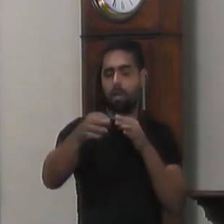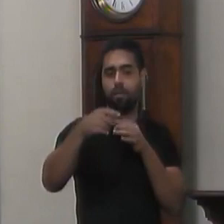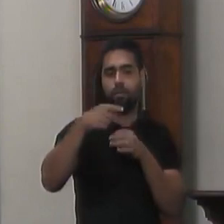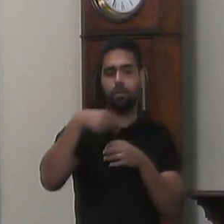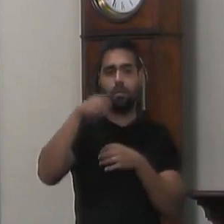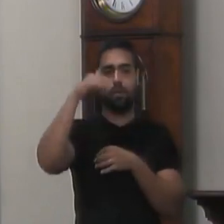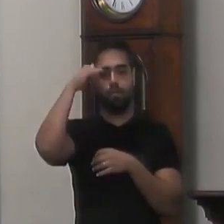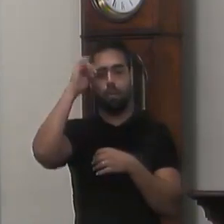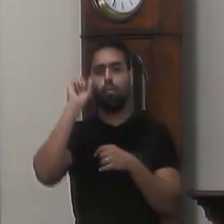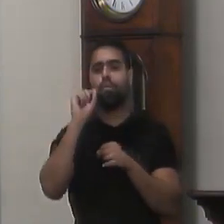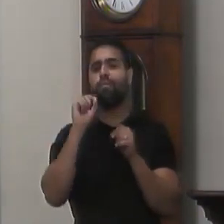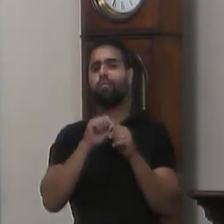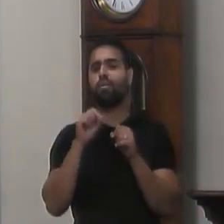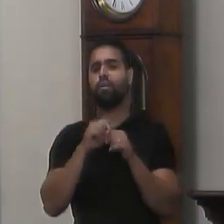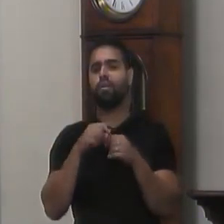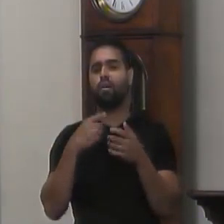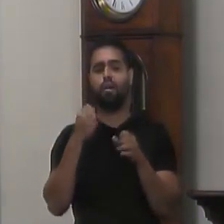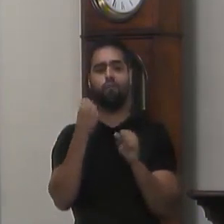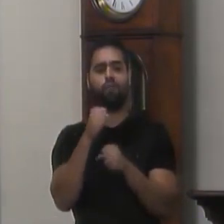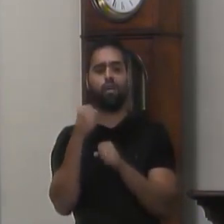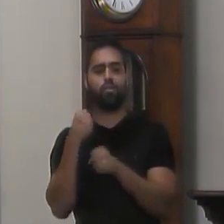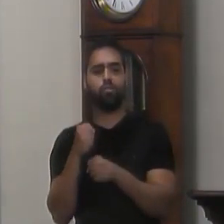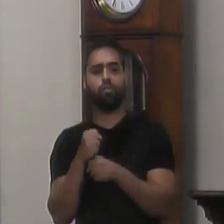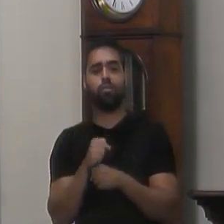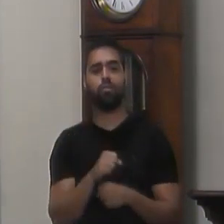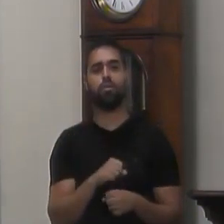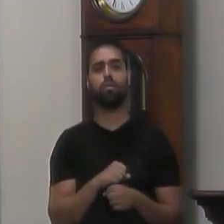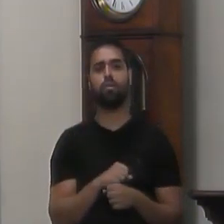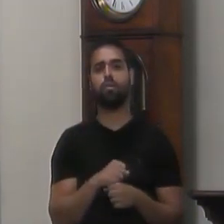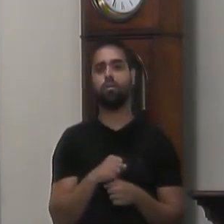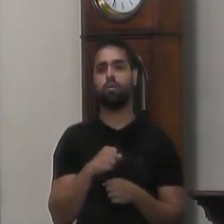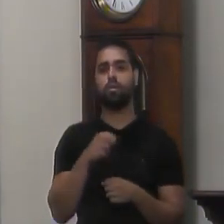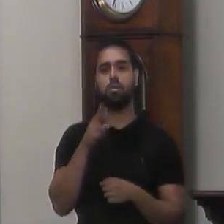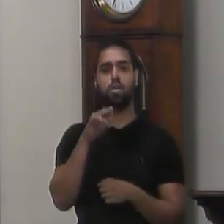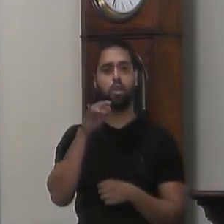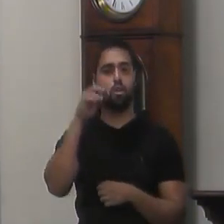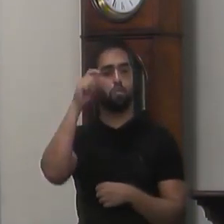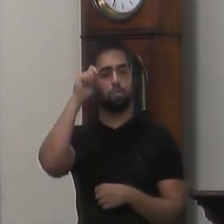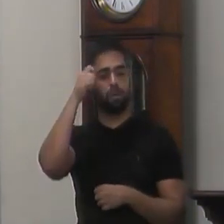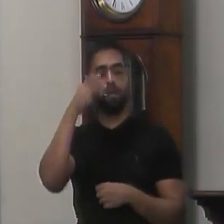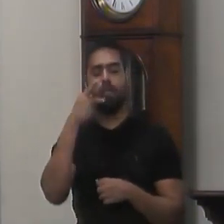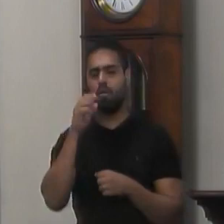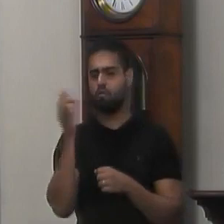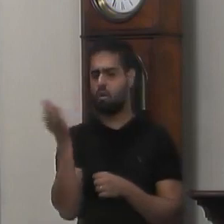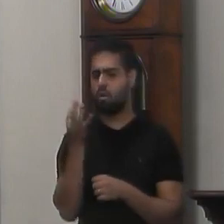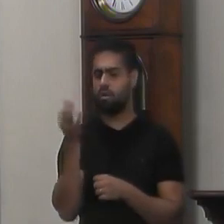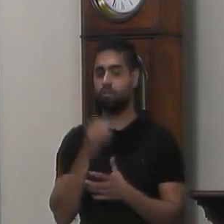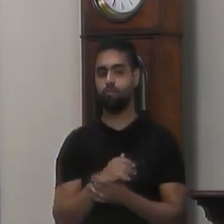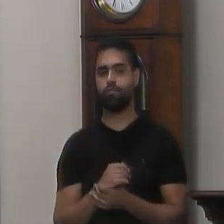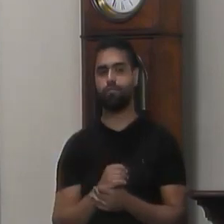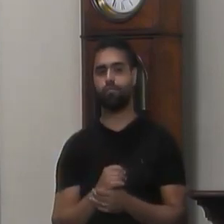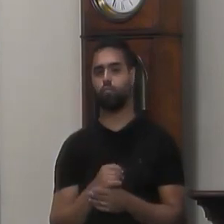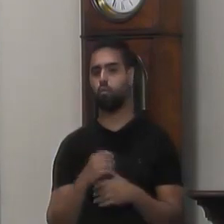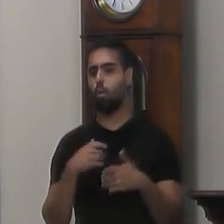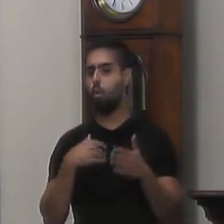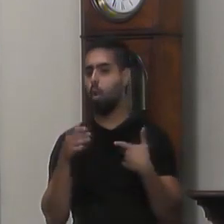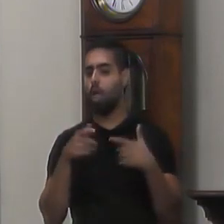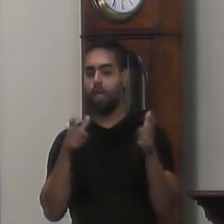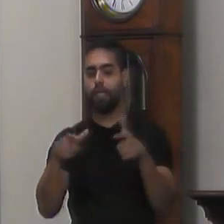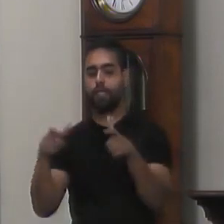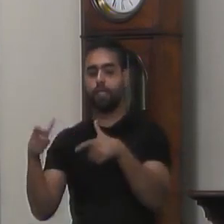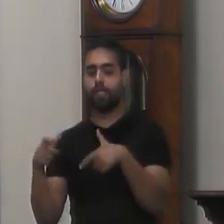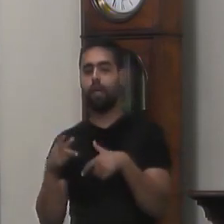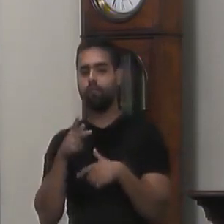falando que o carnaval foi ótimo, vai lá para Vassoura, fala que foi ótimo, vai para Rio Preto, fala que foi ótimo. Qualquer cidade que sai da